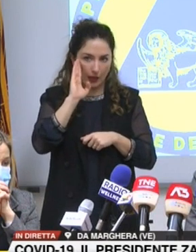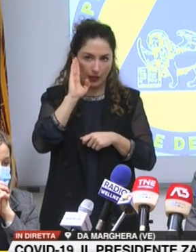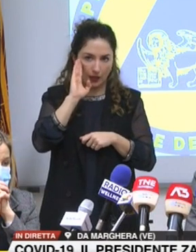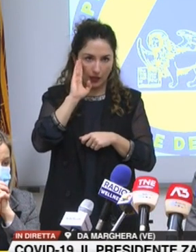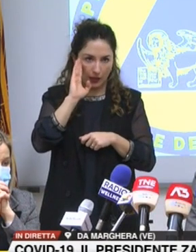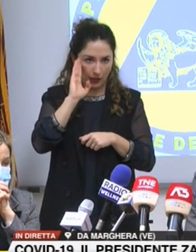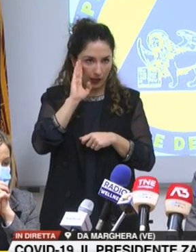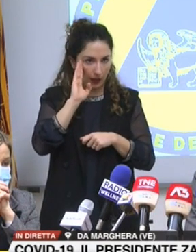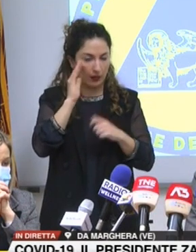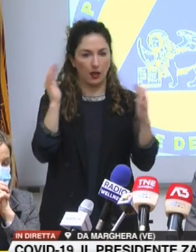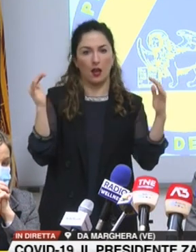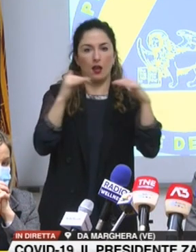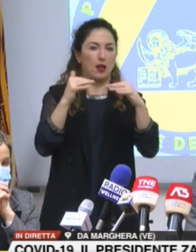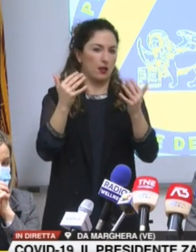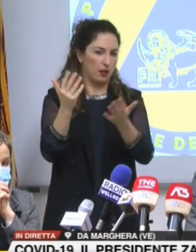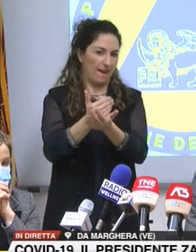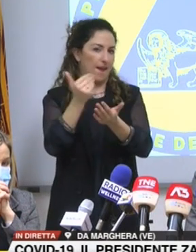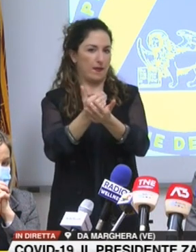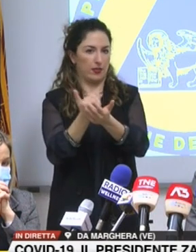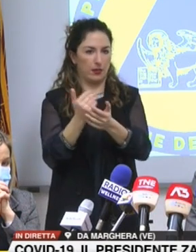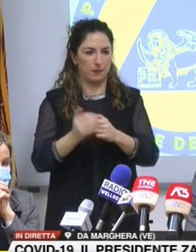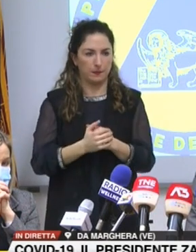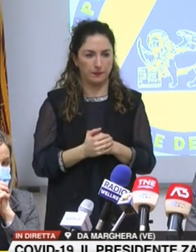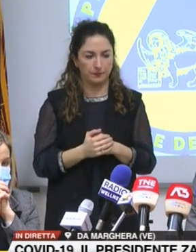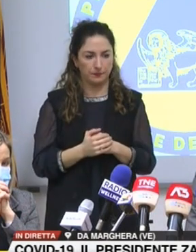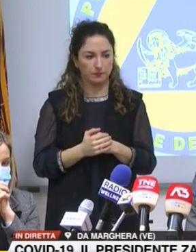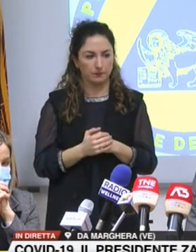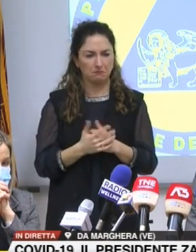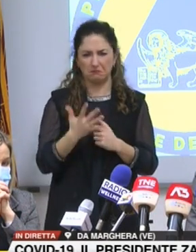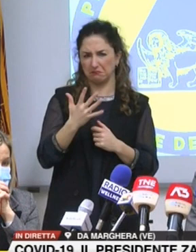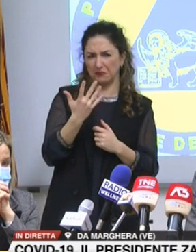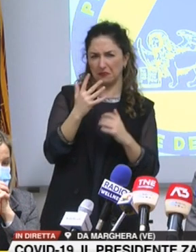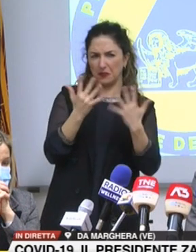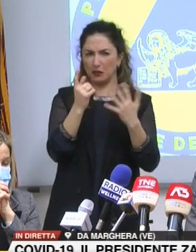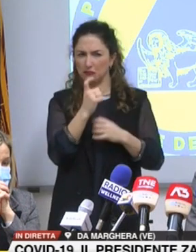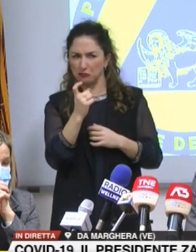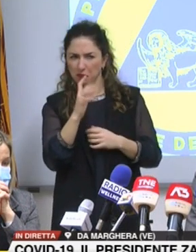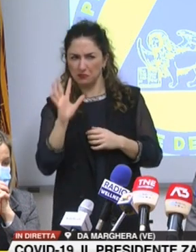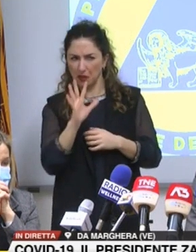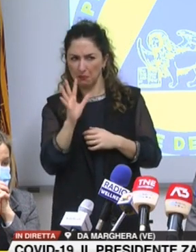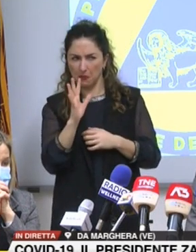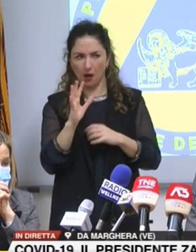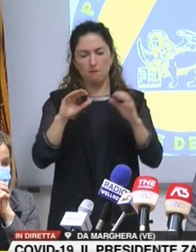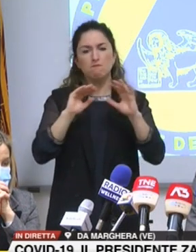ad ogni forma di assembramento. Si sono una decina di giorni, mi sembra, di mondiali.